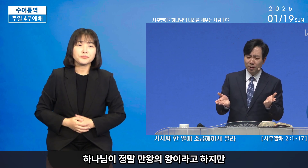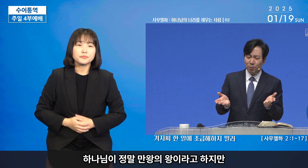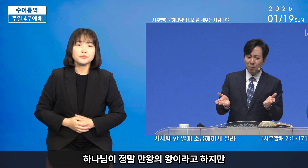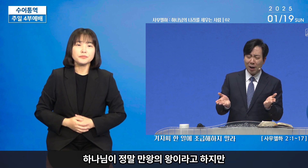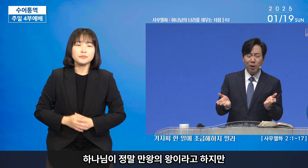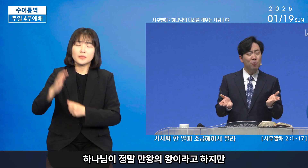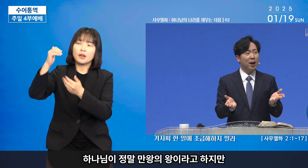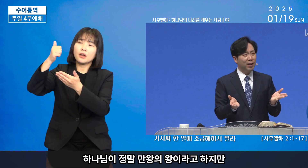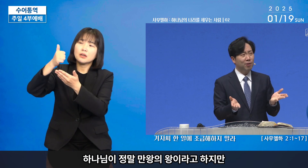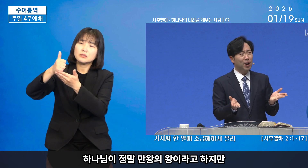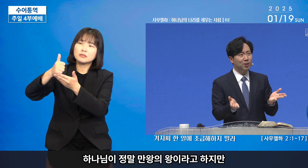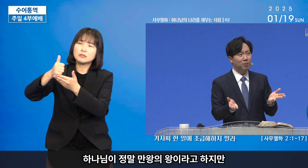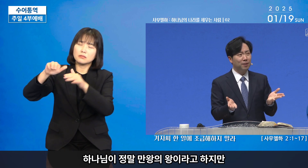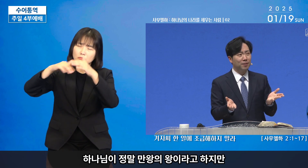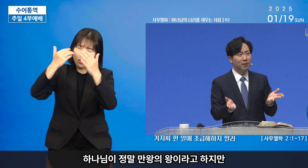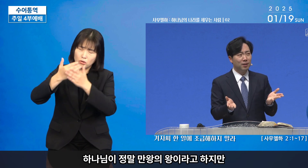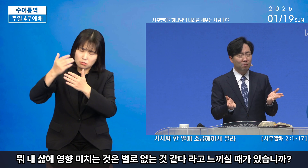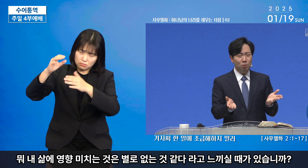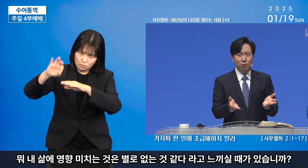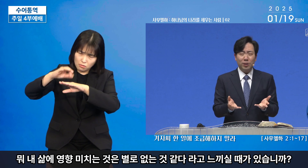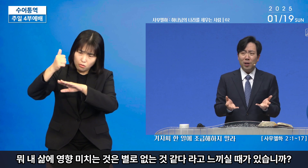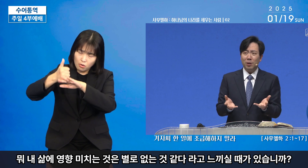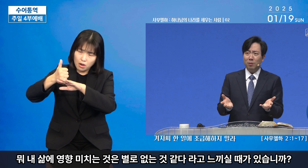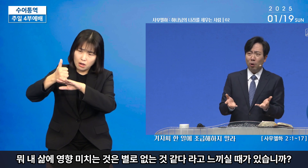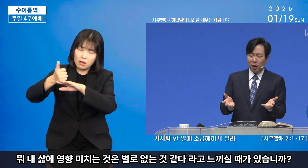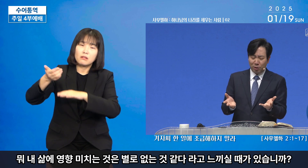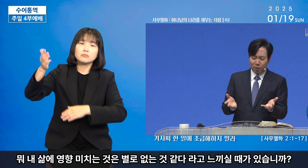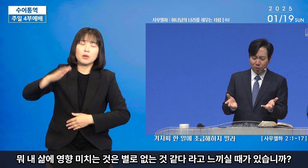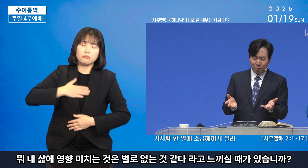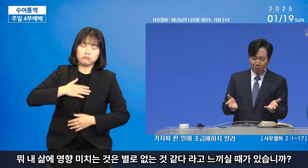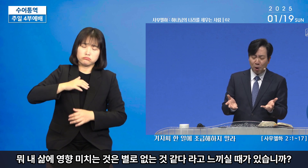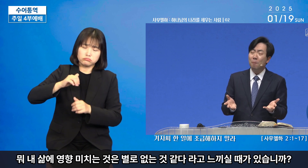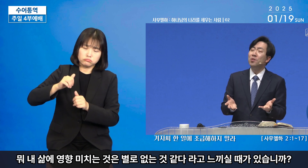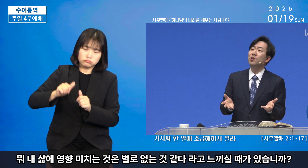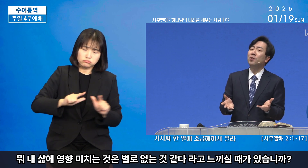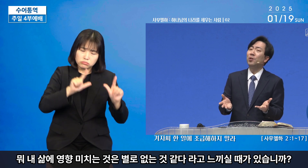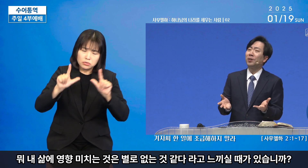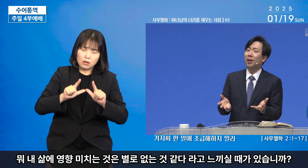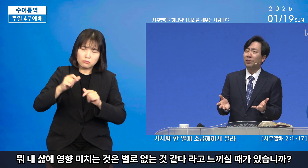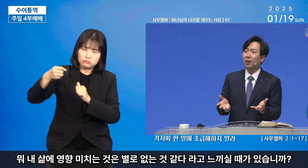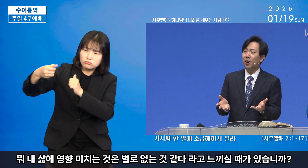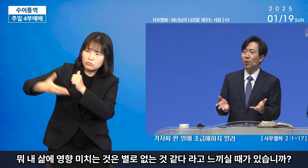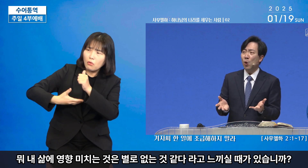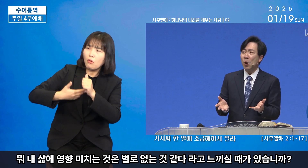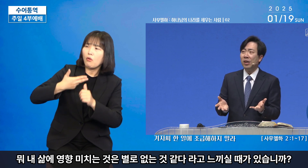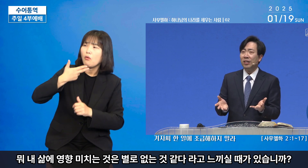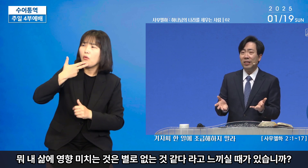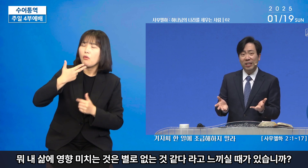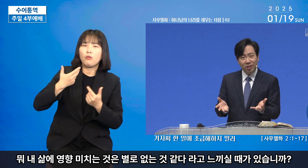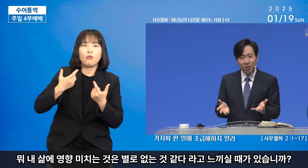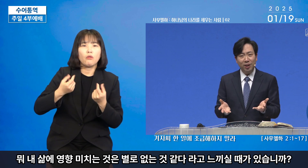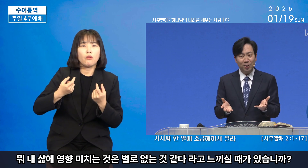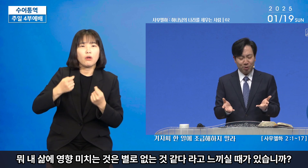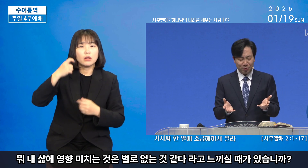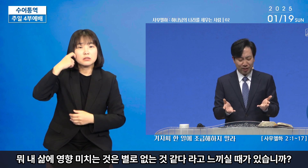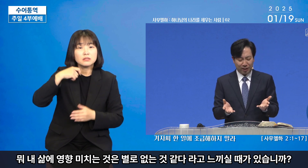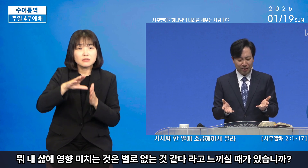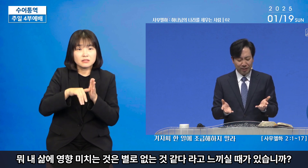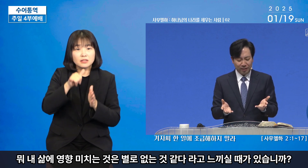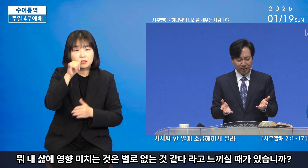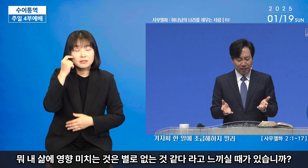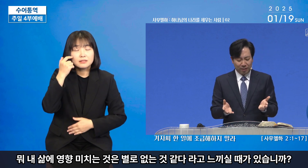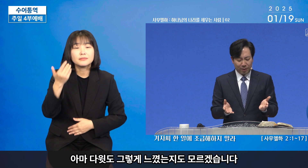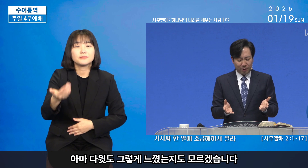하나님이 정말 만왕의 왕이라고 하지만 뭐 내 삶에 영향 미치는 것은 별로 없는 것 같다라고 느끼실 때가